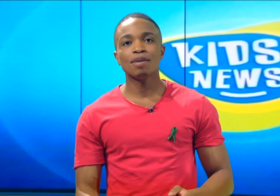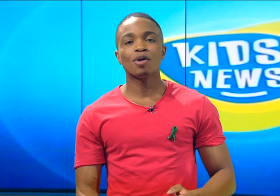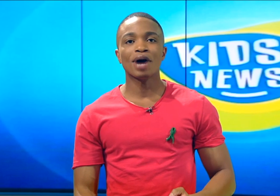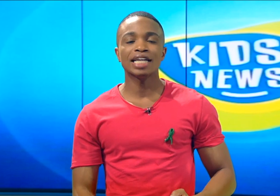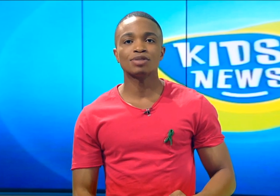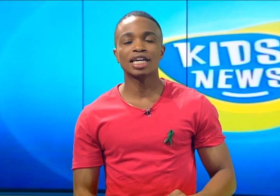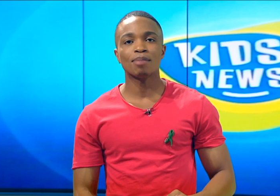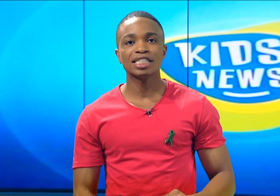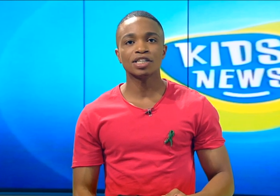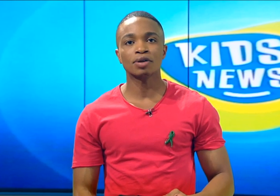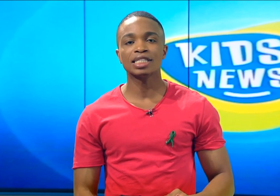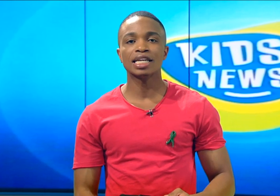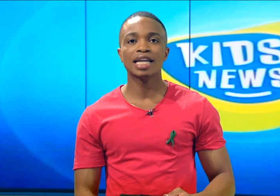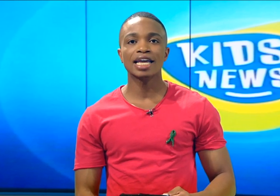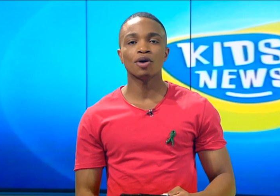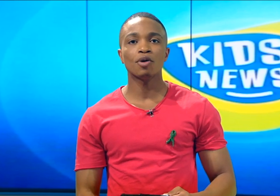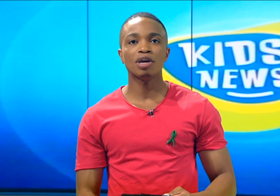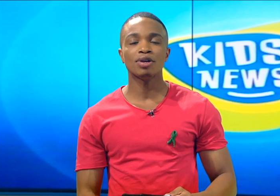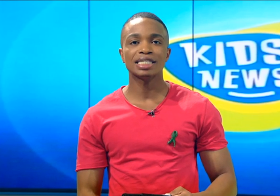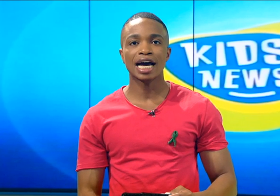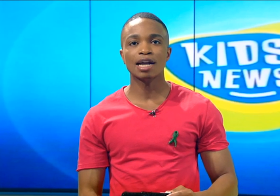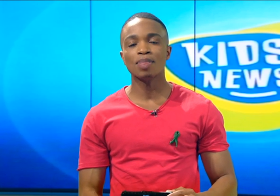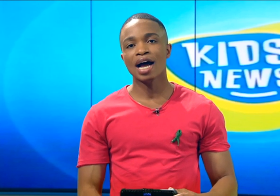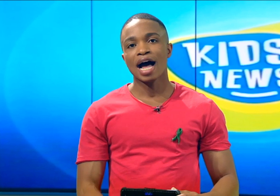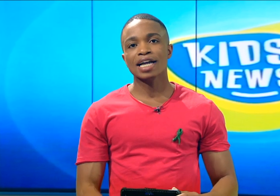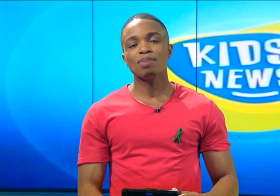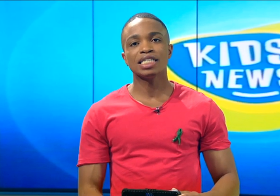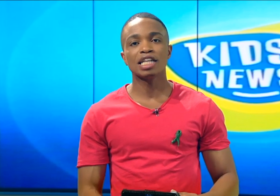boku andiswa gebashe sixoxisana naye ngolimo lezandla. Ake